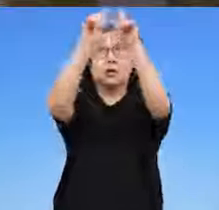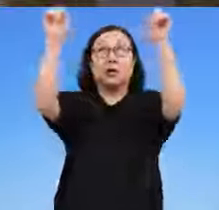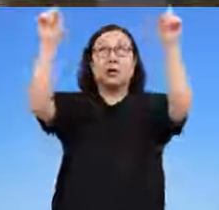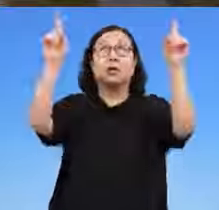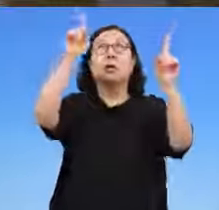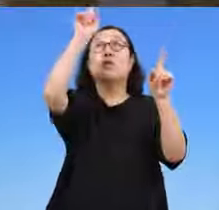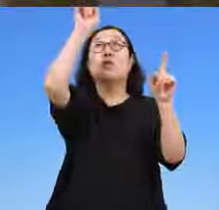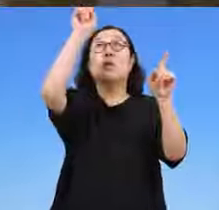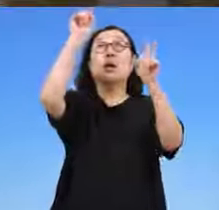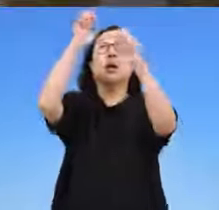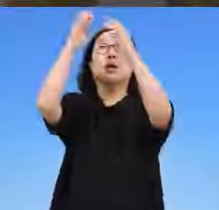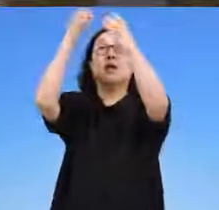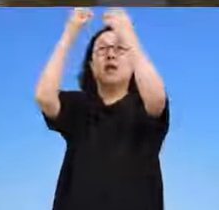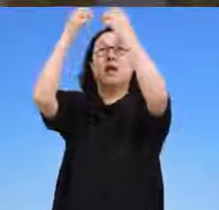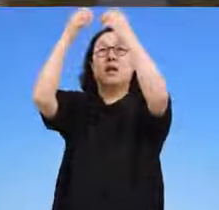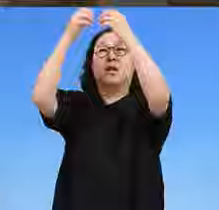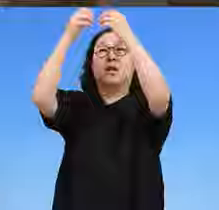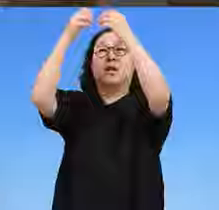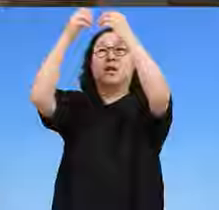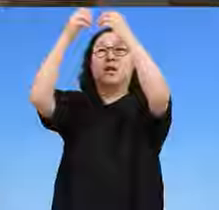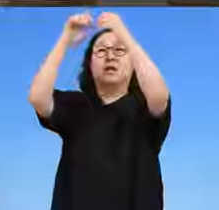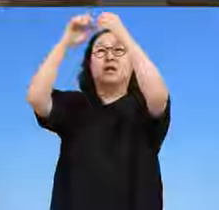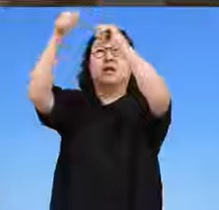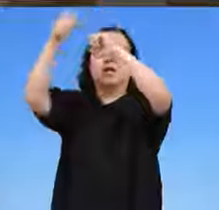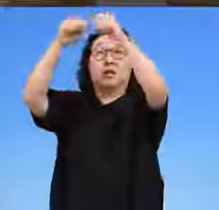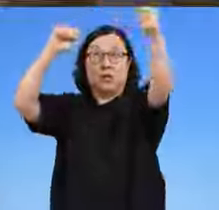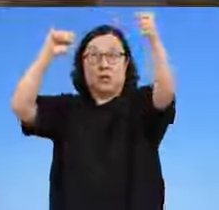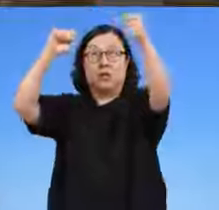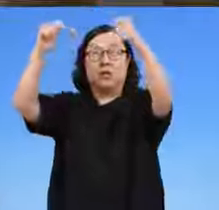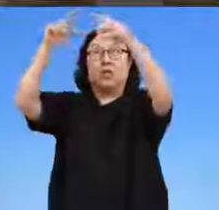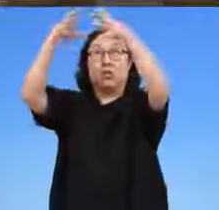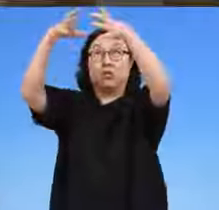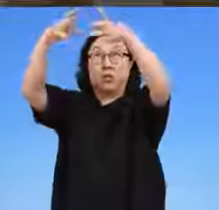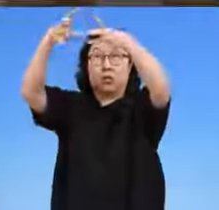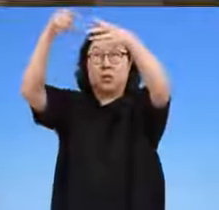막 지붕이 뜯기더니 거기서 이제 그 들것에